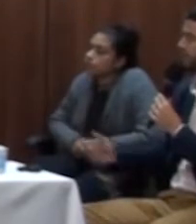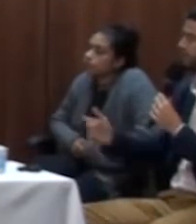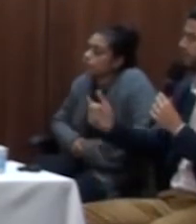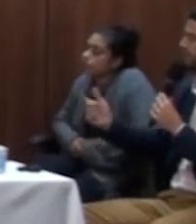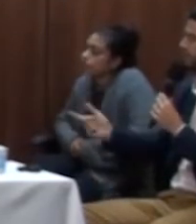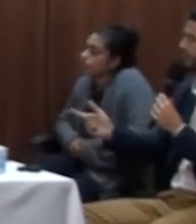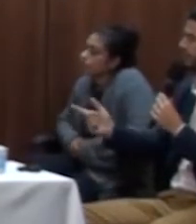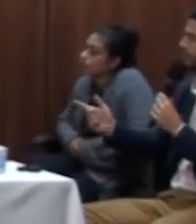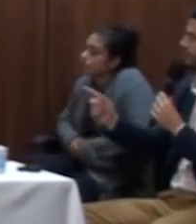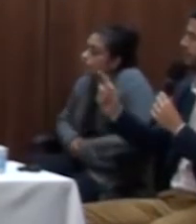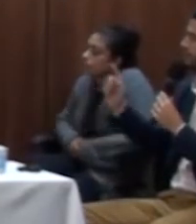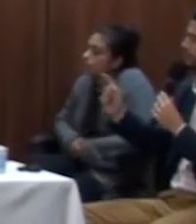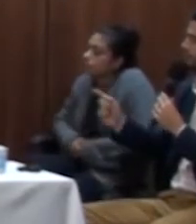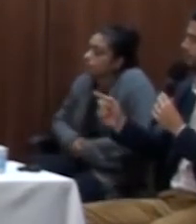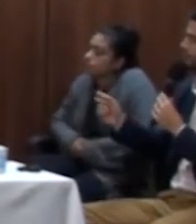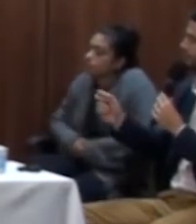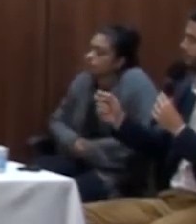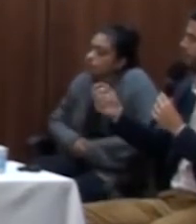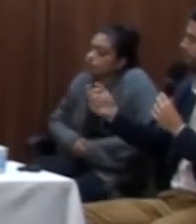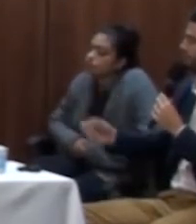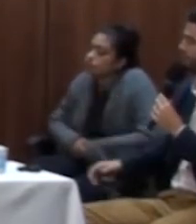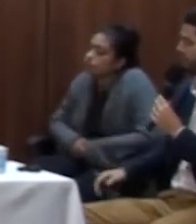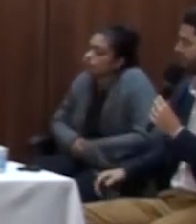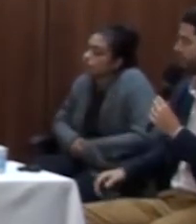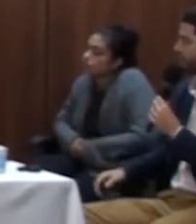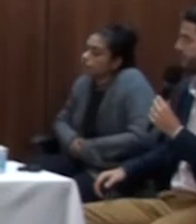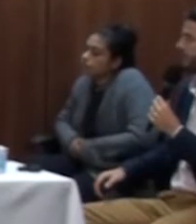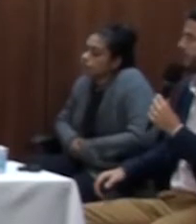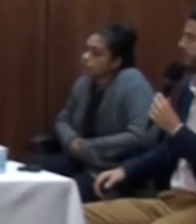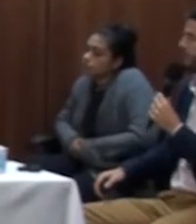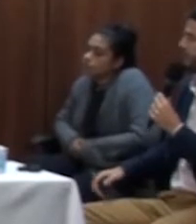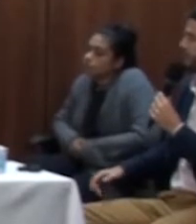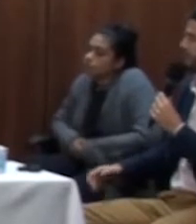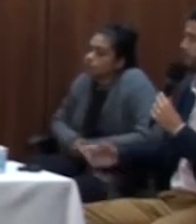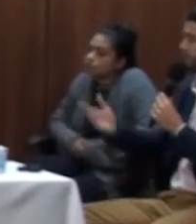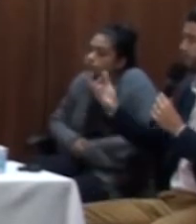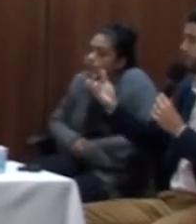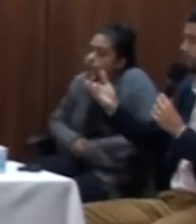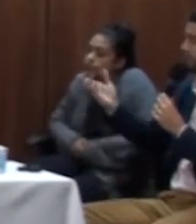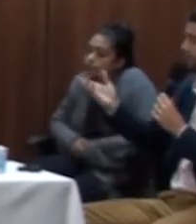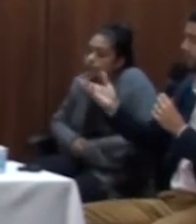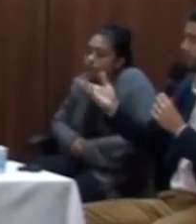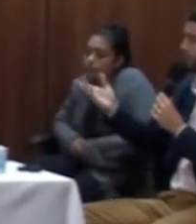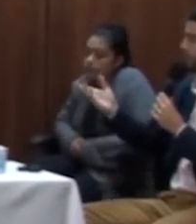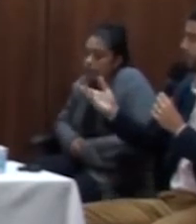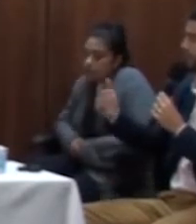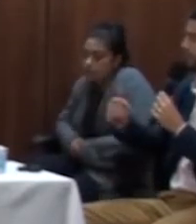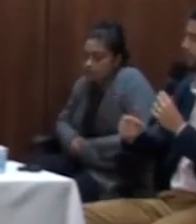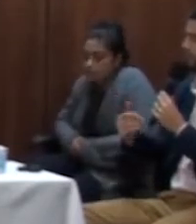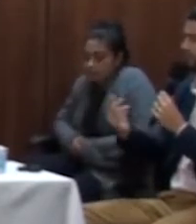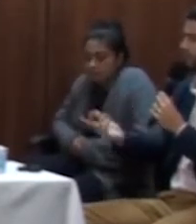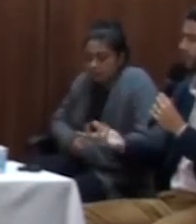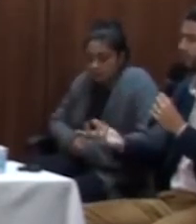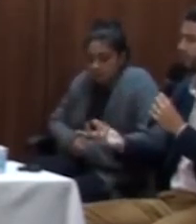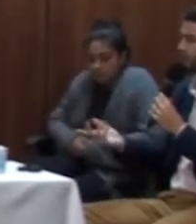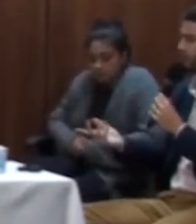Santo André, e o Hospital Pedreira, que também é um hospital estadual para os homens trans. Se a gente for dividir 300 pessoas